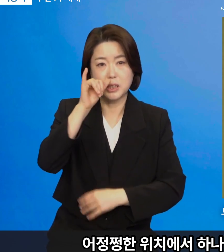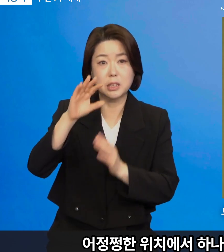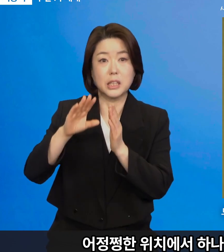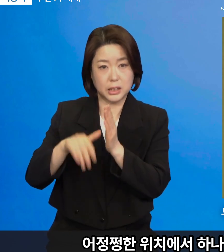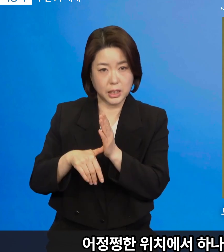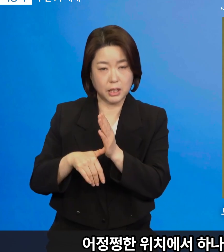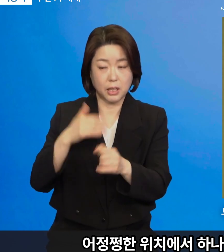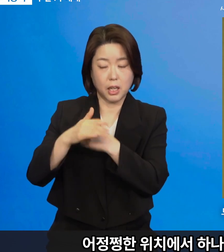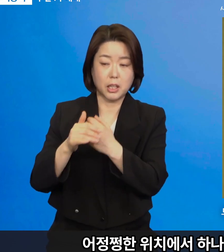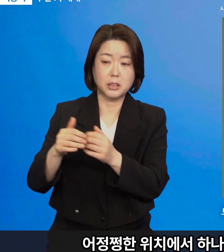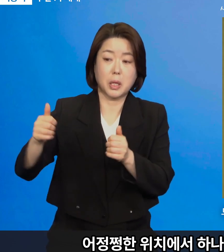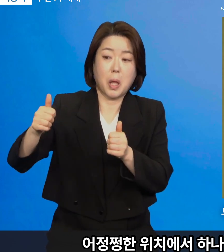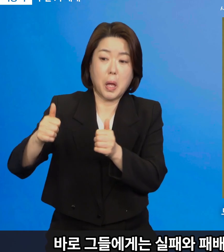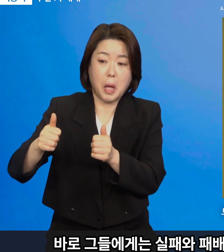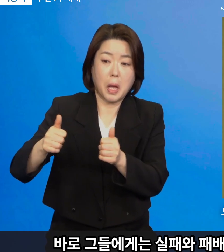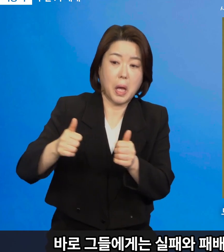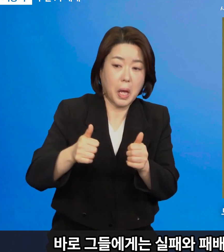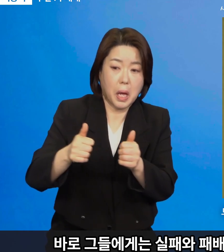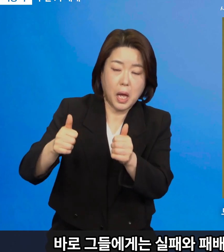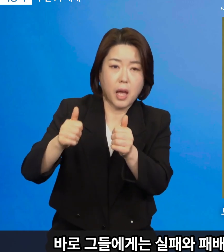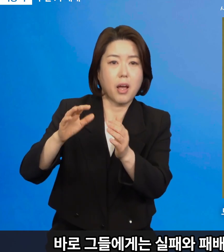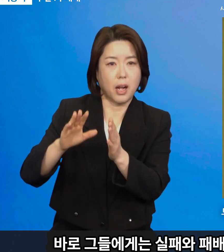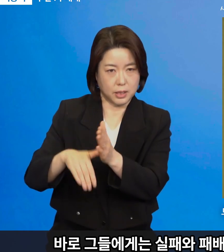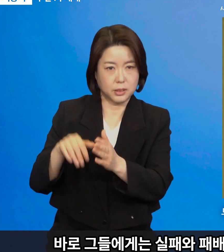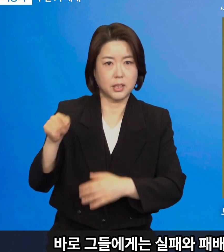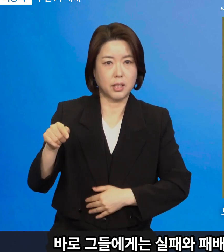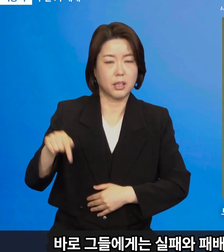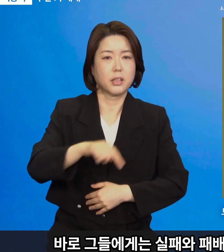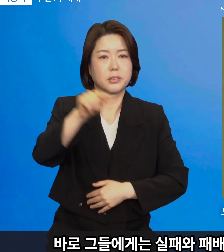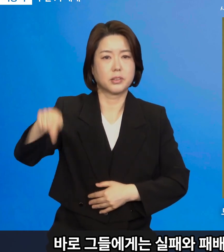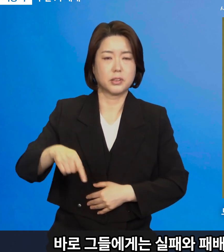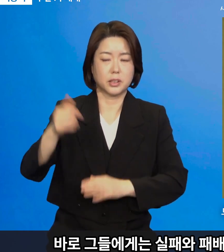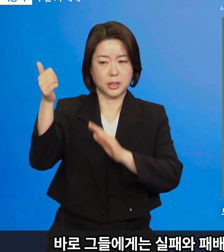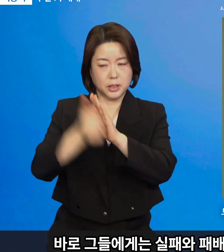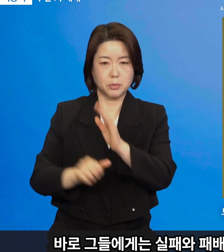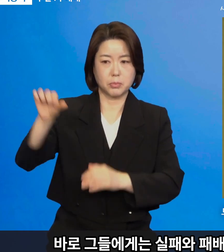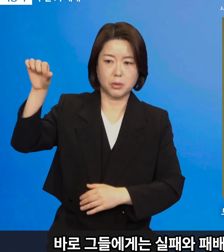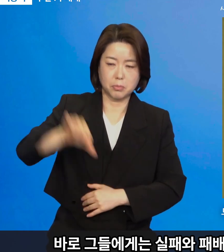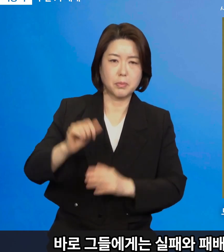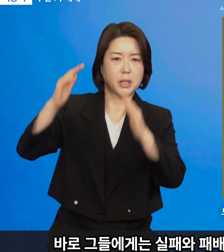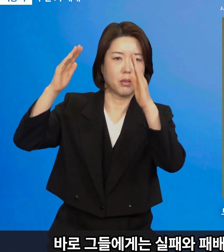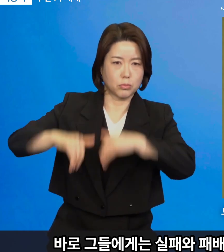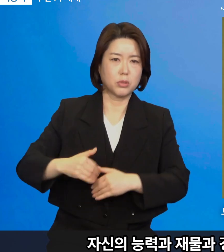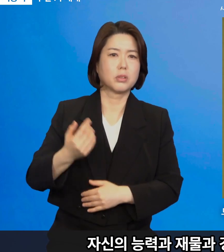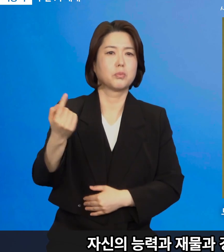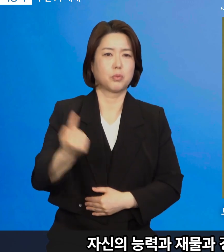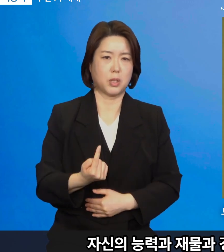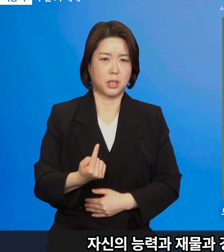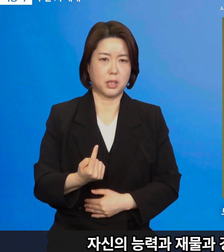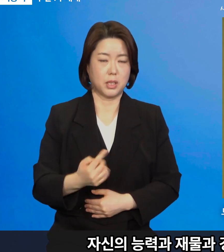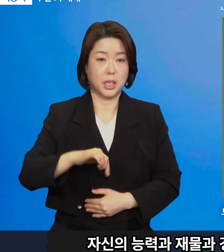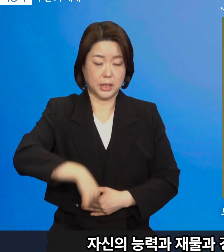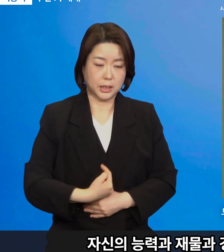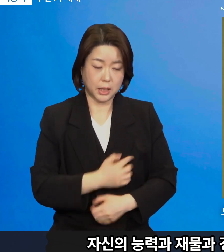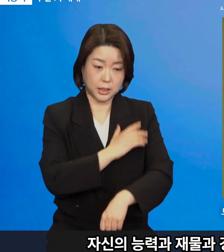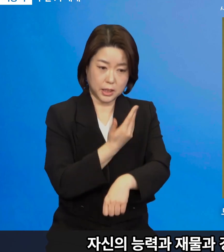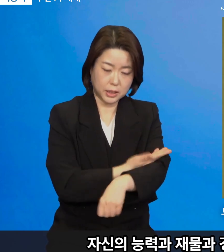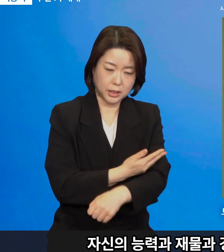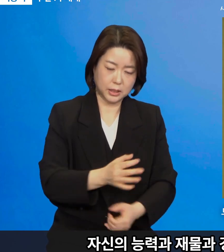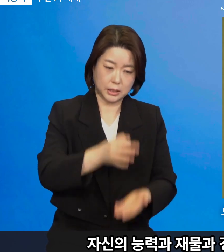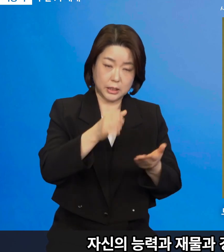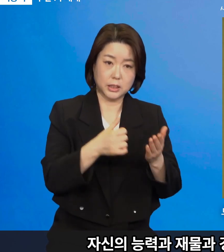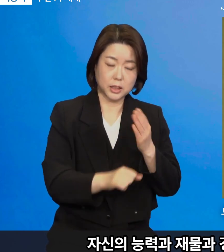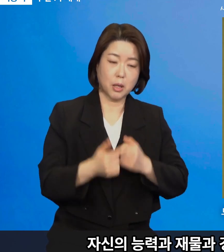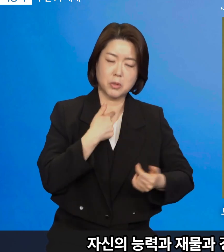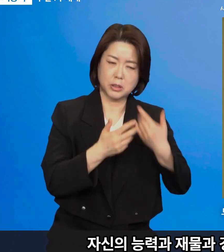하나님과 동행하려고 했을 때 바로 그들에게는 실패와 패배와 무너짐이 있었다는 거예요. 자신의 능력과 재물과